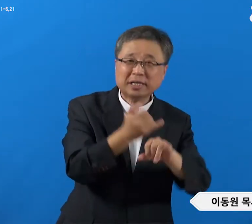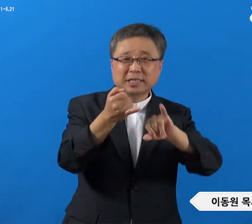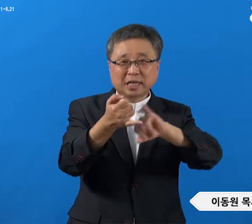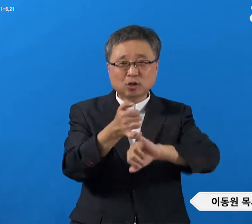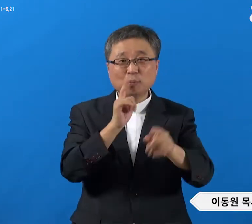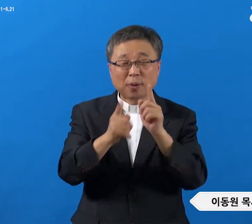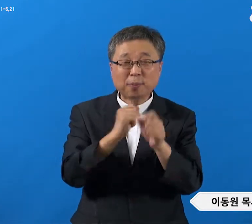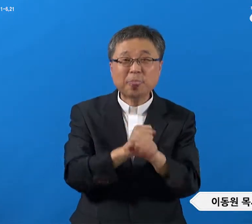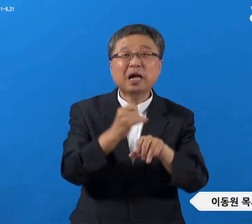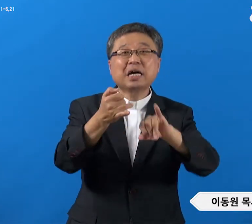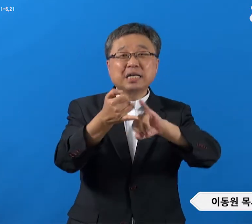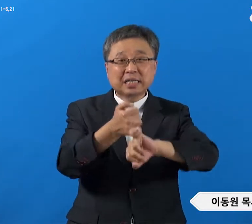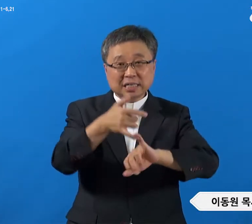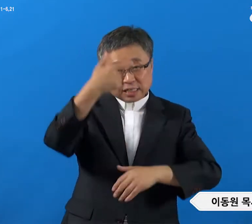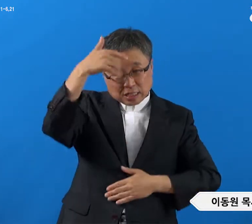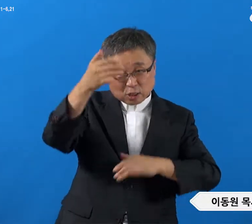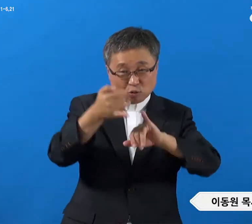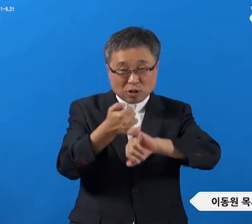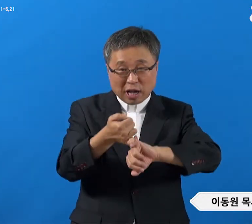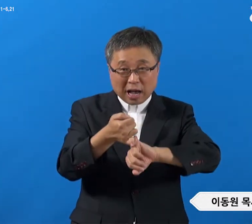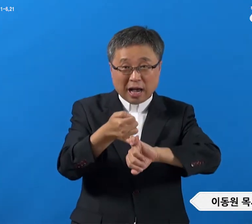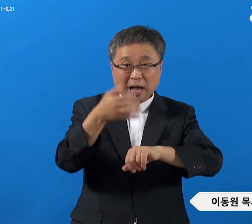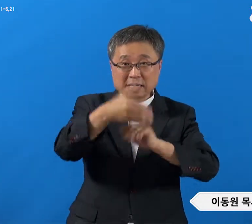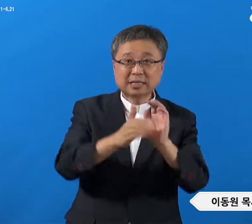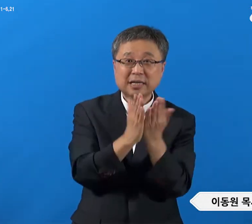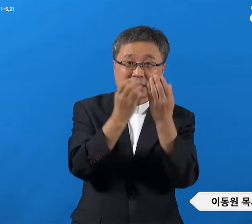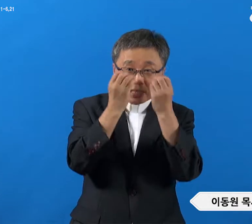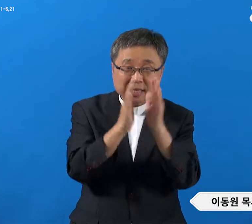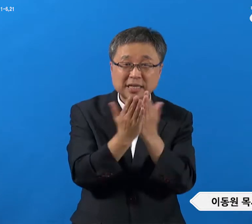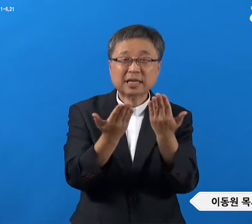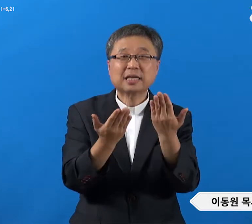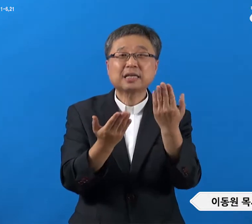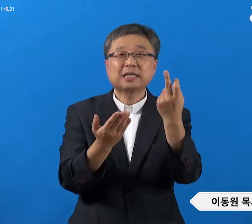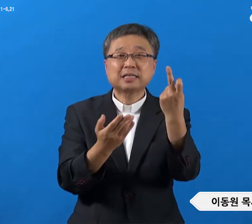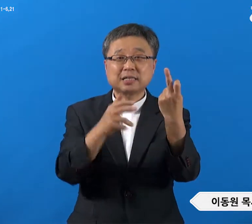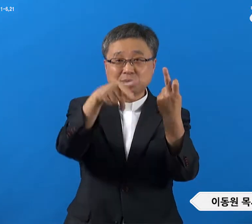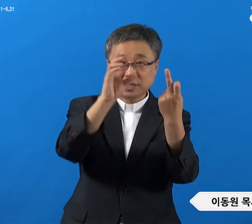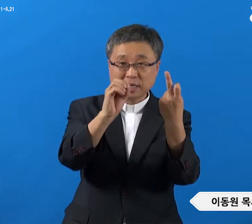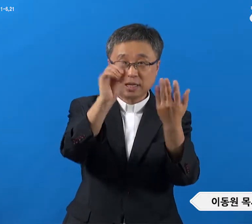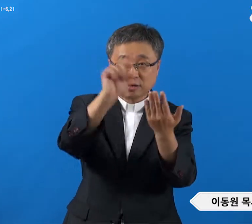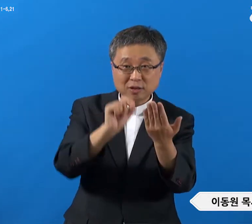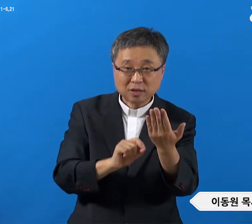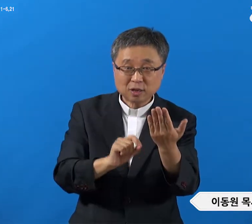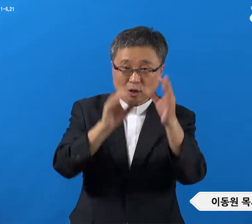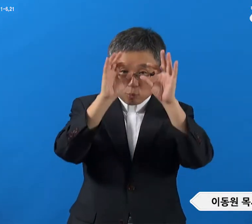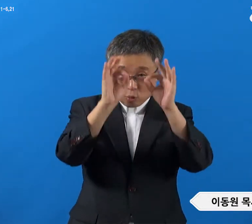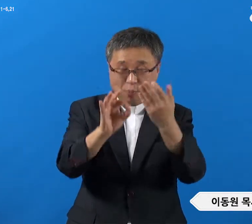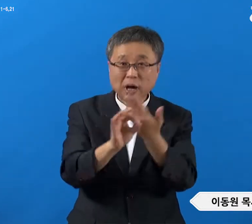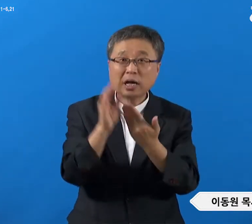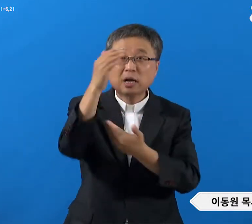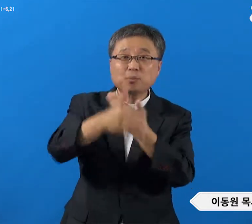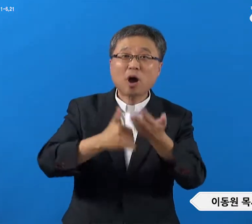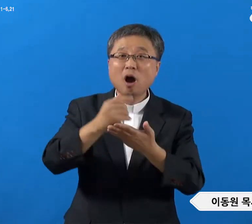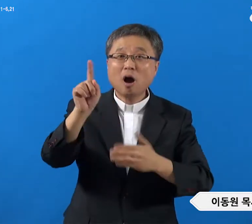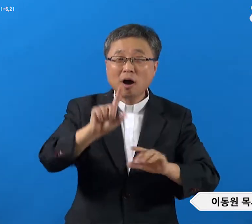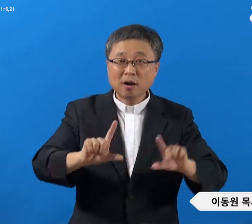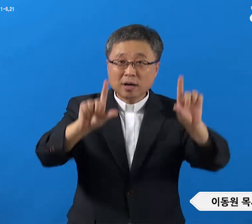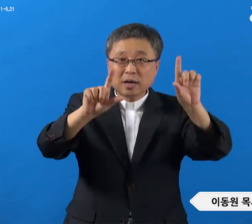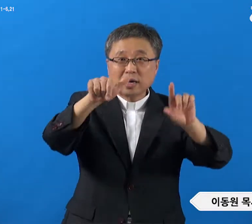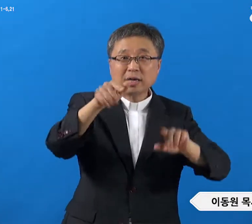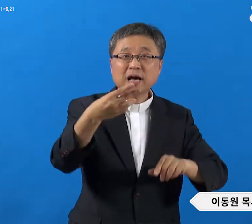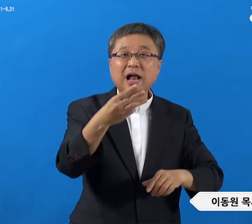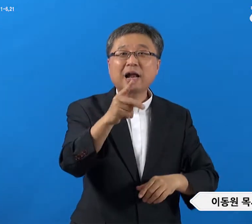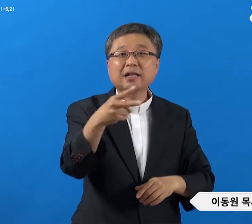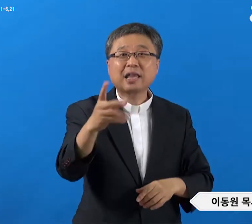있습니다. 그 약속은 구약의 창세기 12장에 기록되어 있습니다. 창세기 12장에 보시면 하나님이 어느 날 갈대아